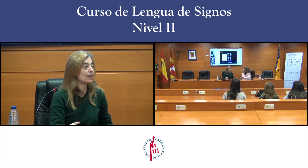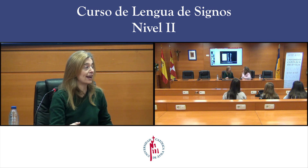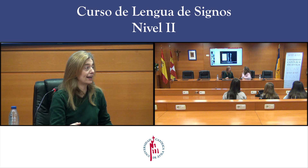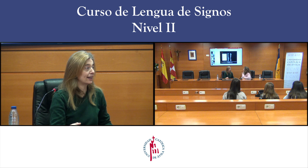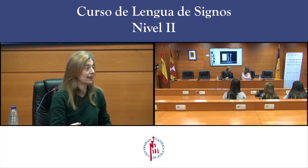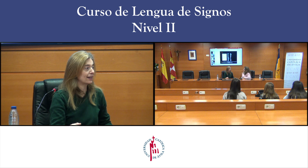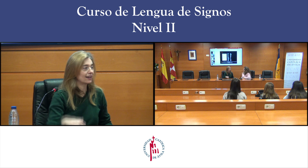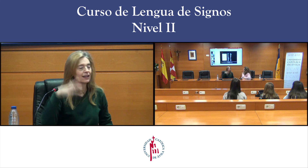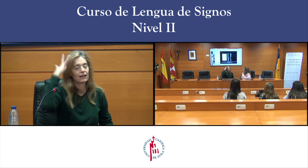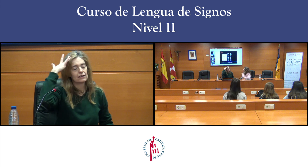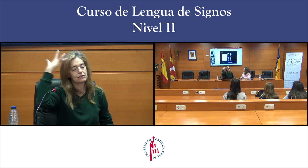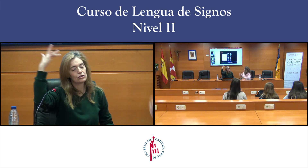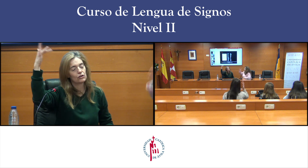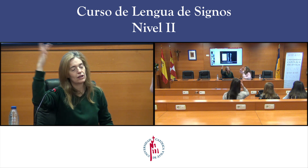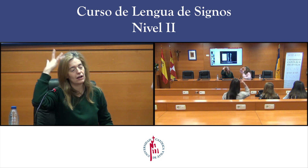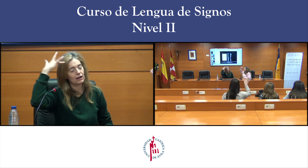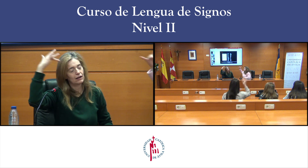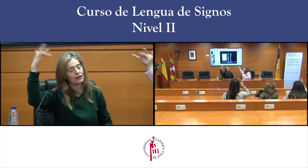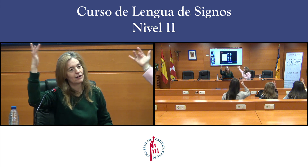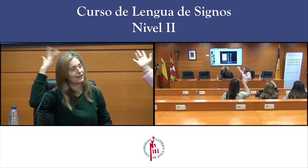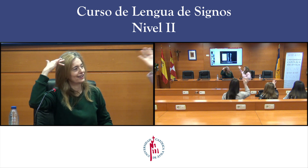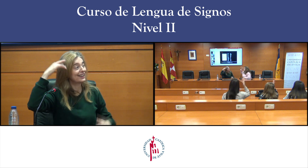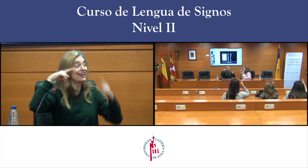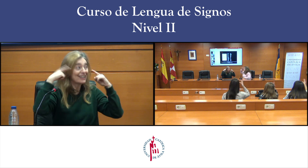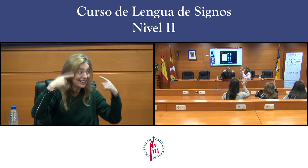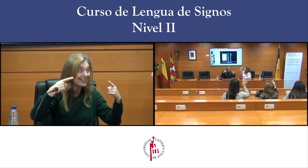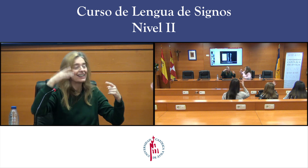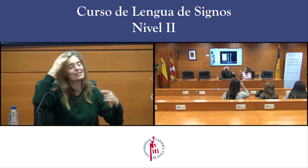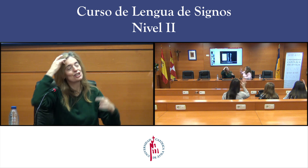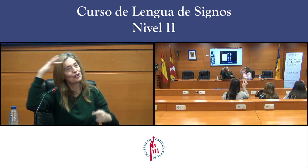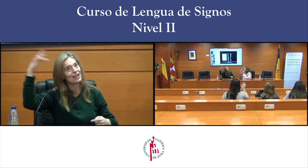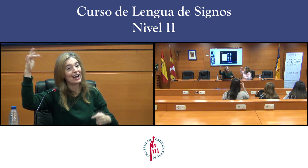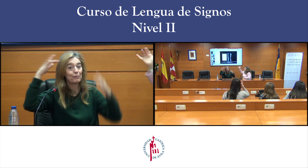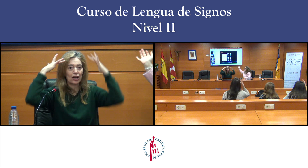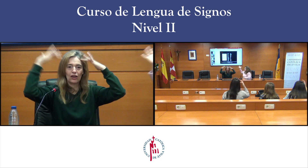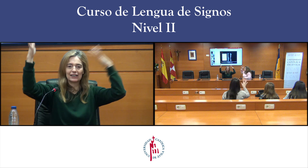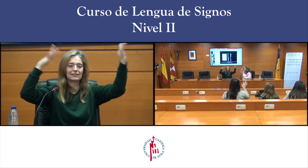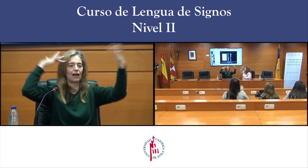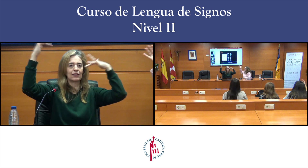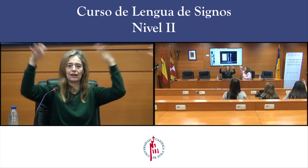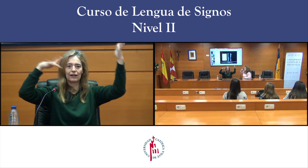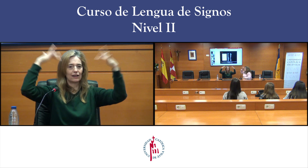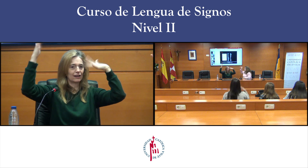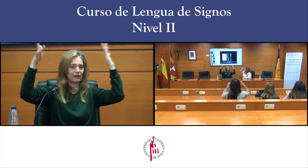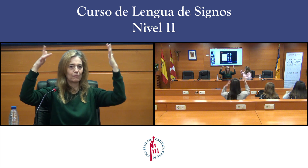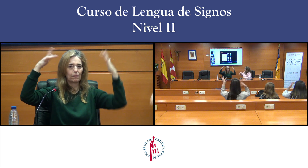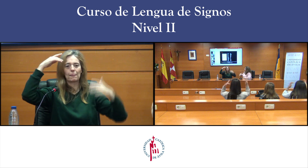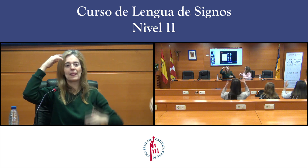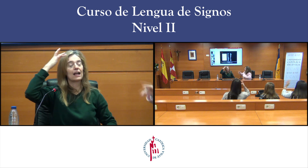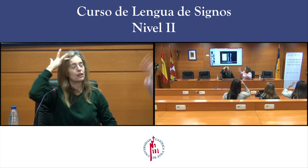soñar por ejemplo es parecida a distraer pero también importante la cara